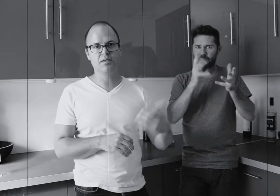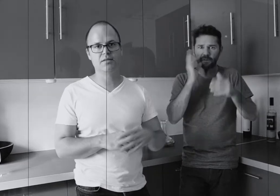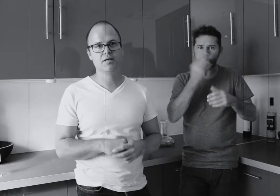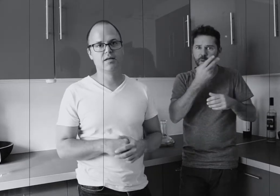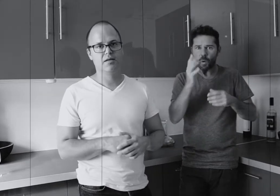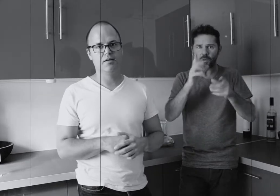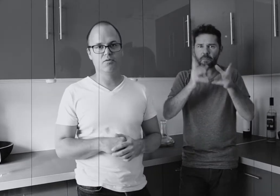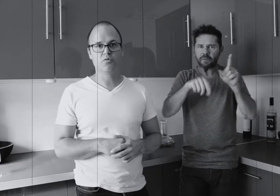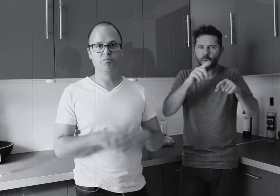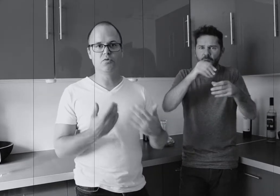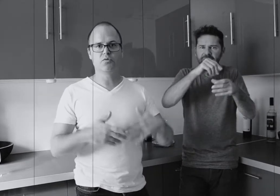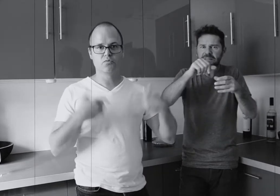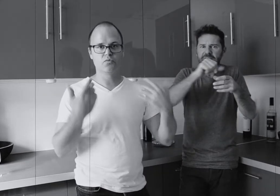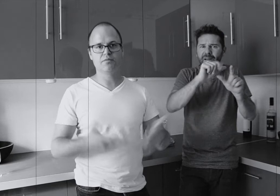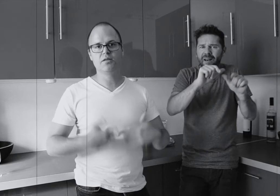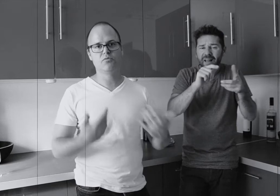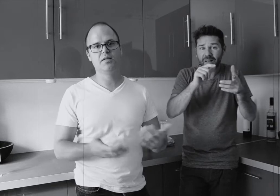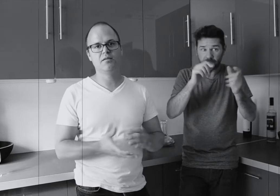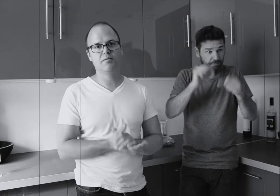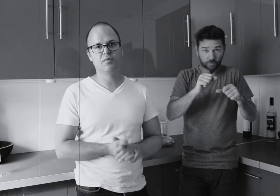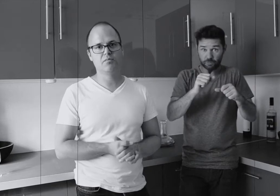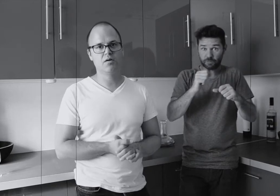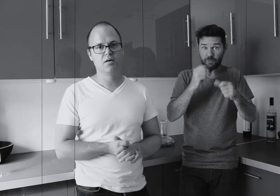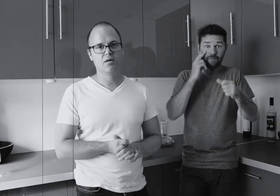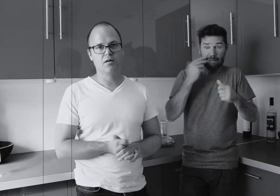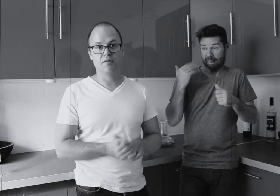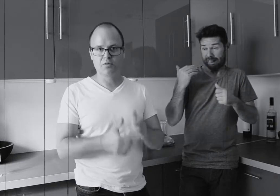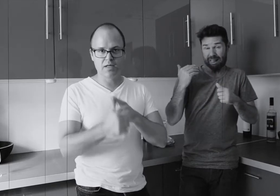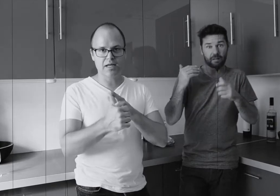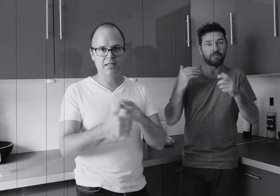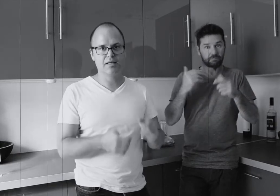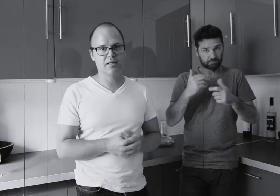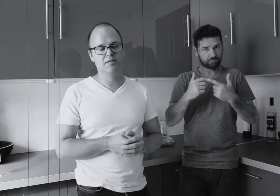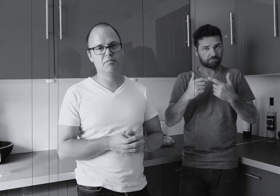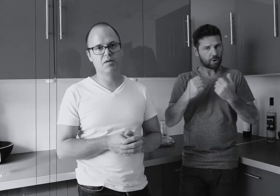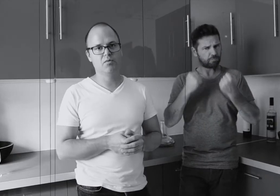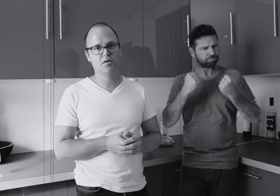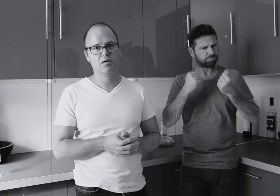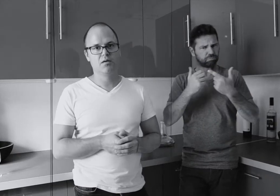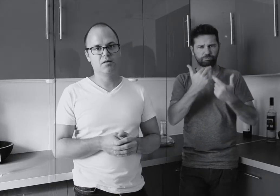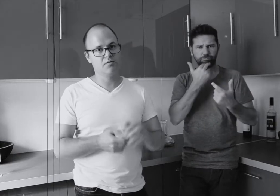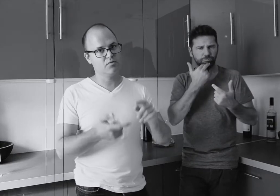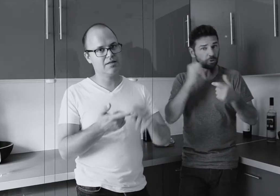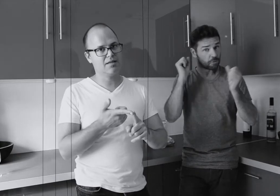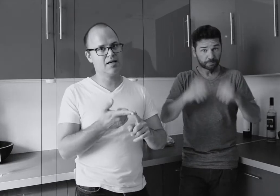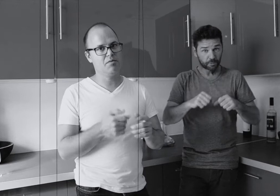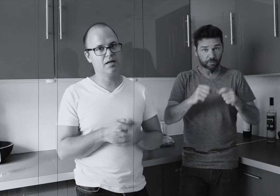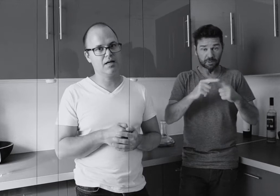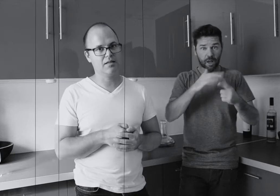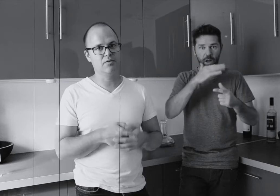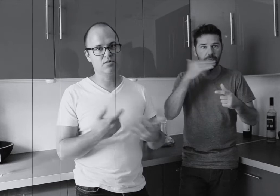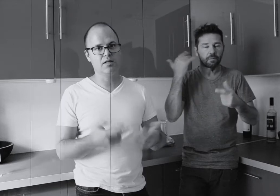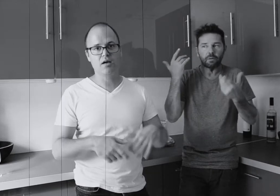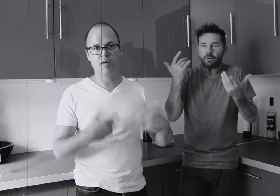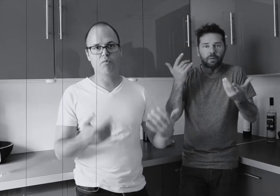peu d'épices. Donc on peut tout à fait trouver des vins primeurs avec du caractère et des vins primeurs qui sont très agréables